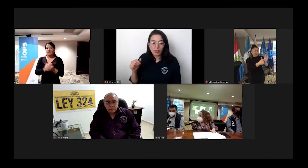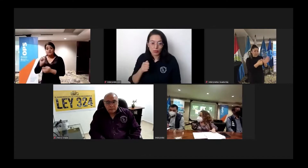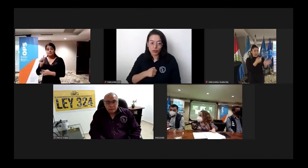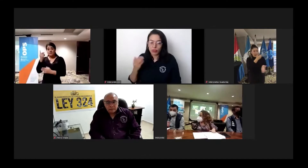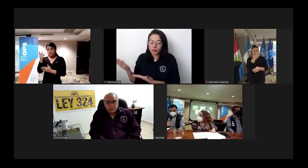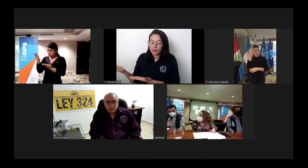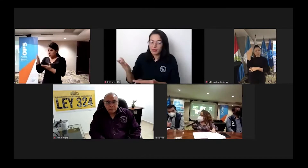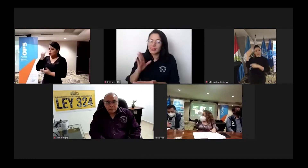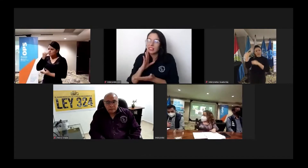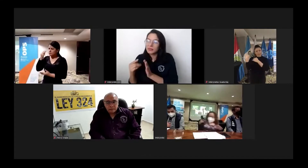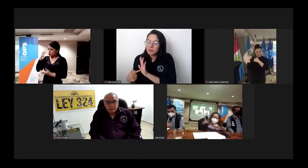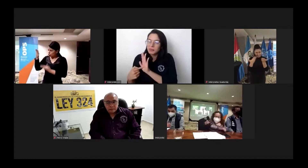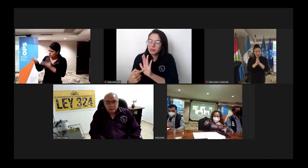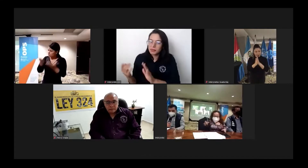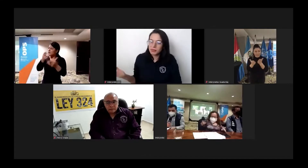panelista. Bueno,